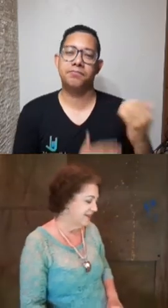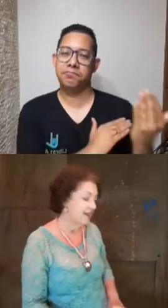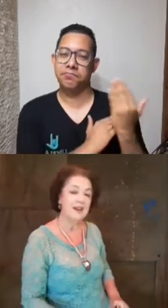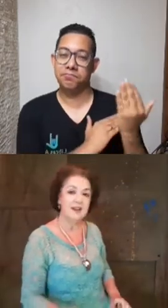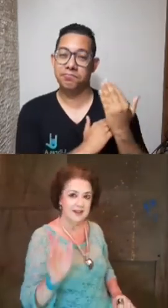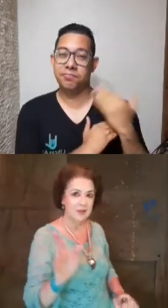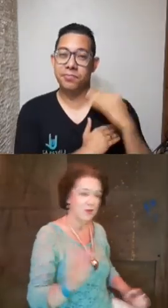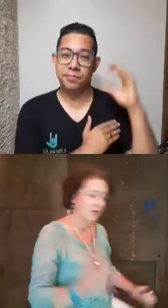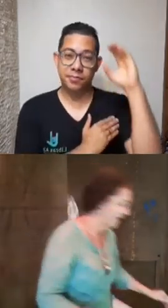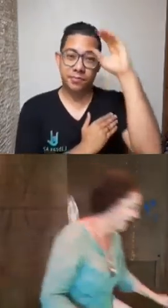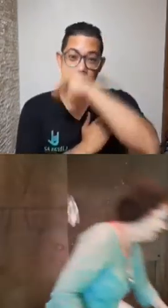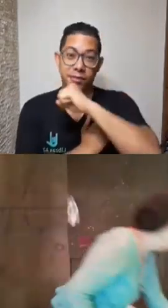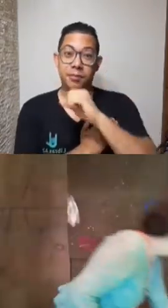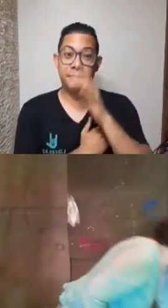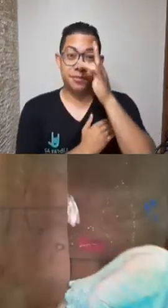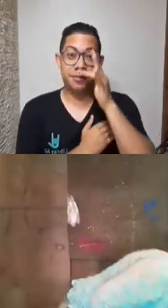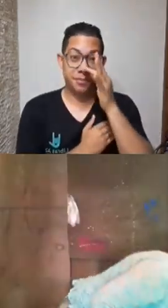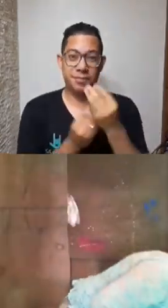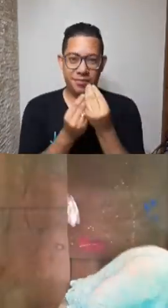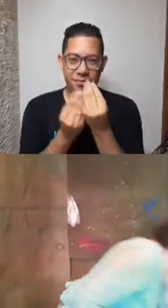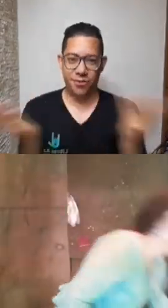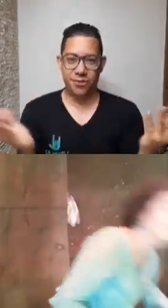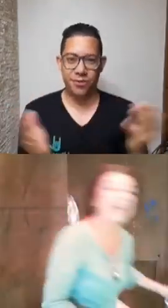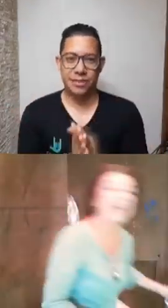licença, que ainda não coloquei,